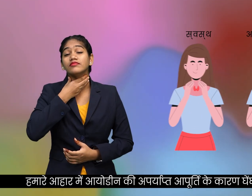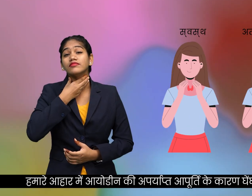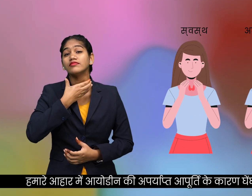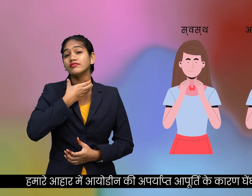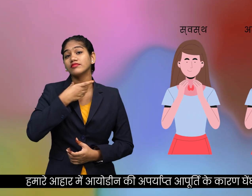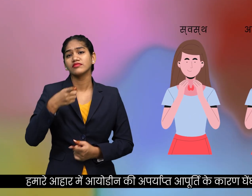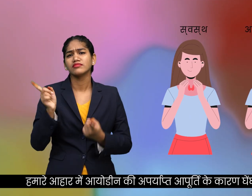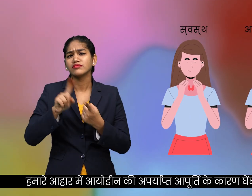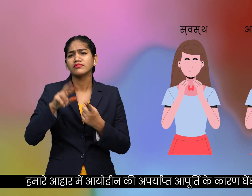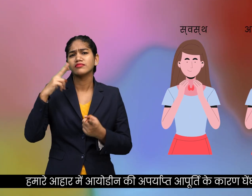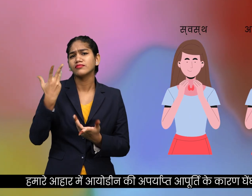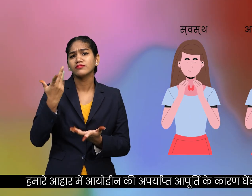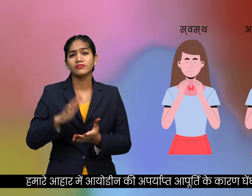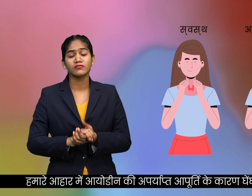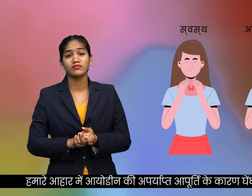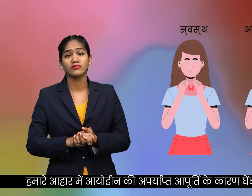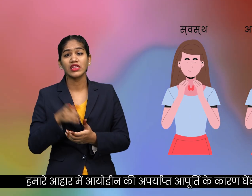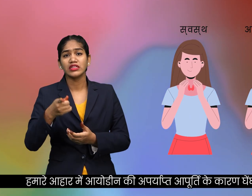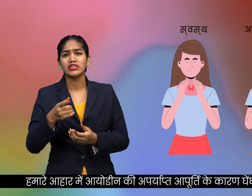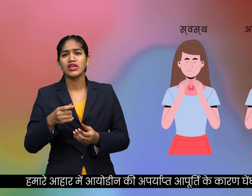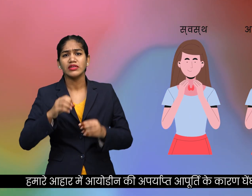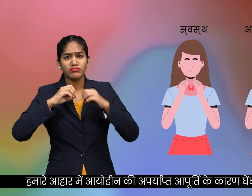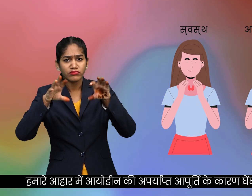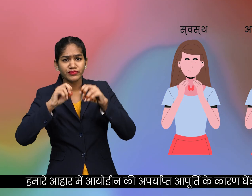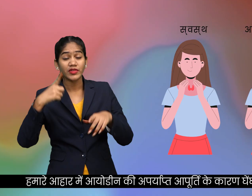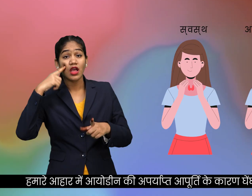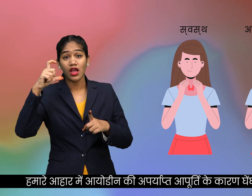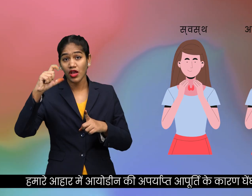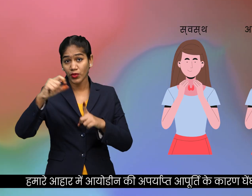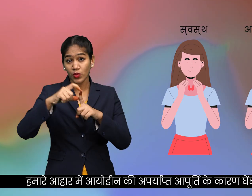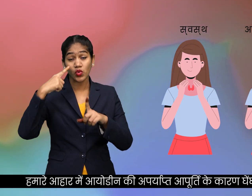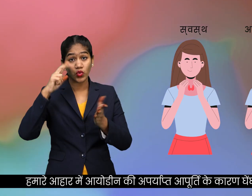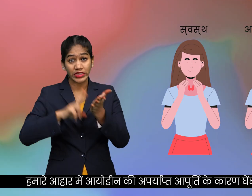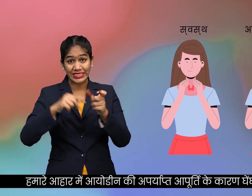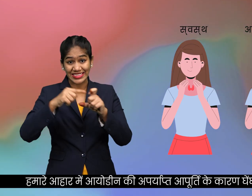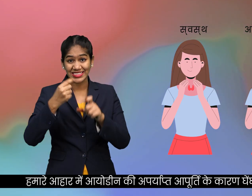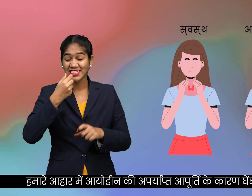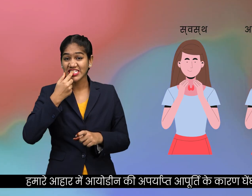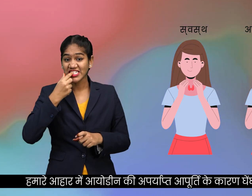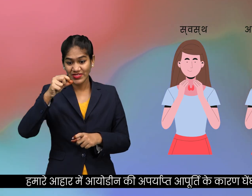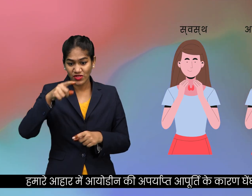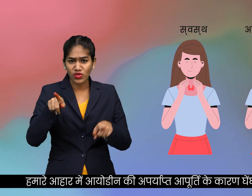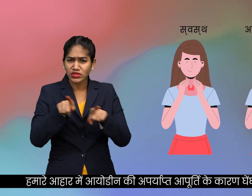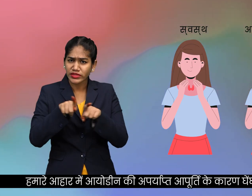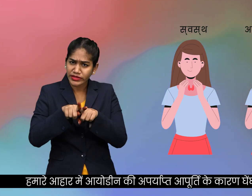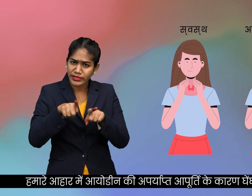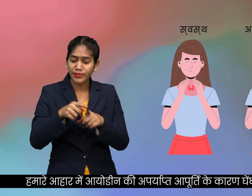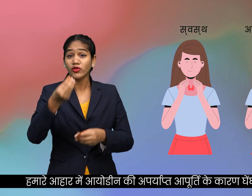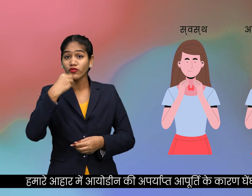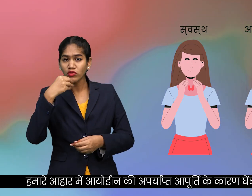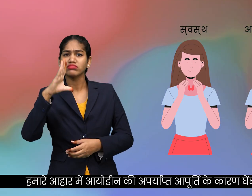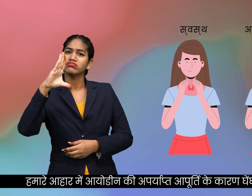हमारे आहार में आयोडीन की अपवर्ती आपूर्ति के कारण घेंघा